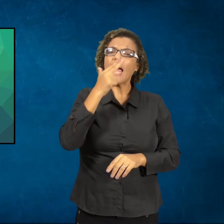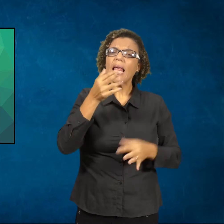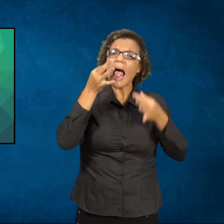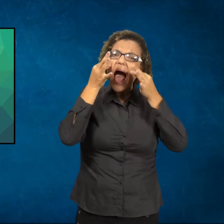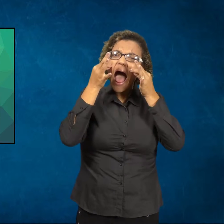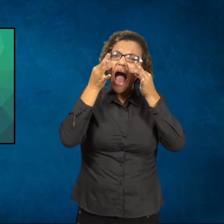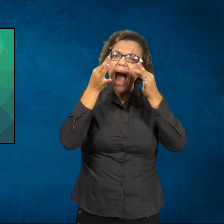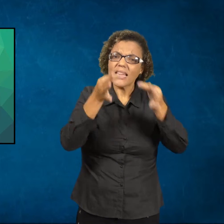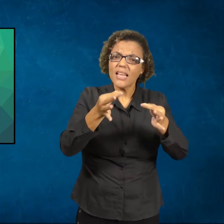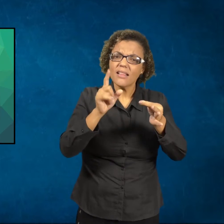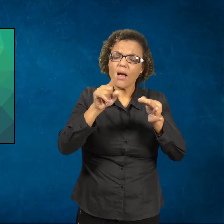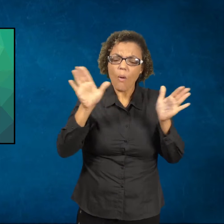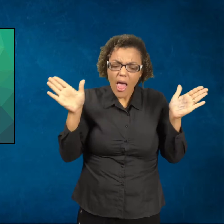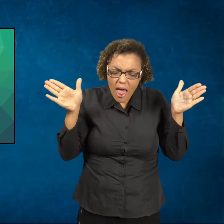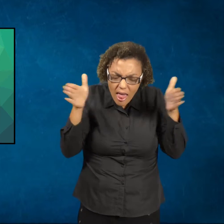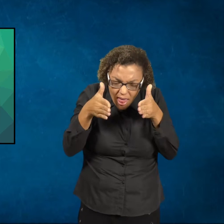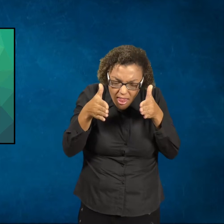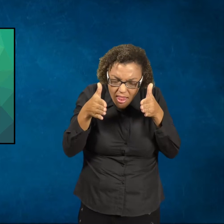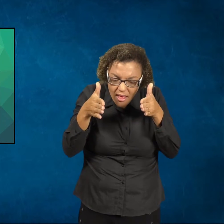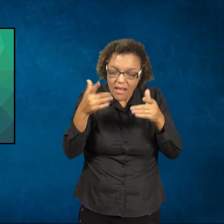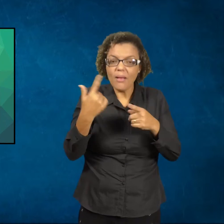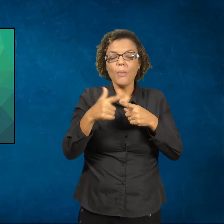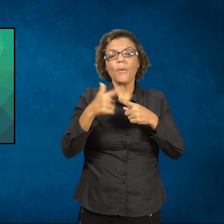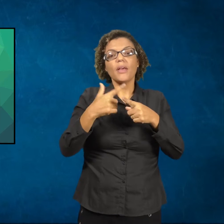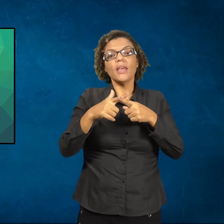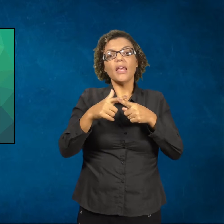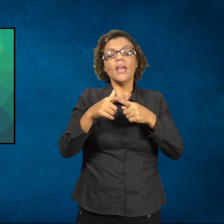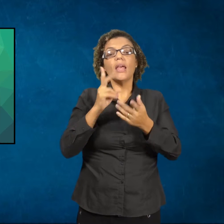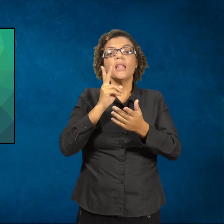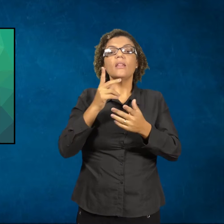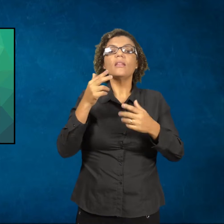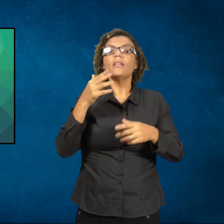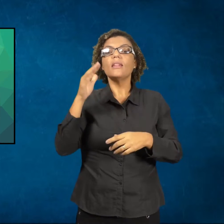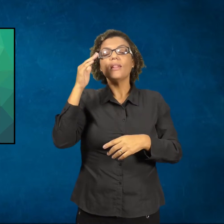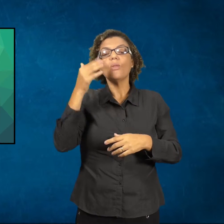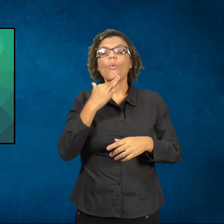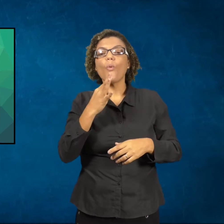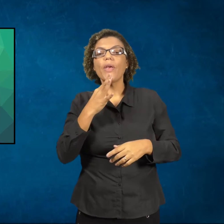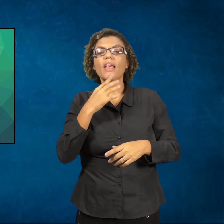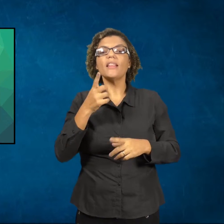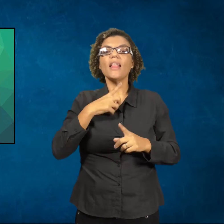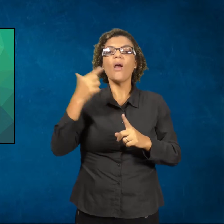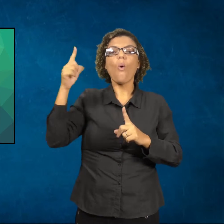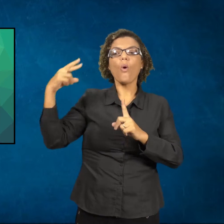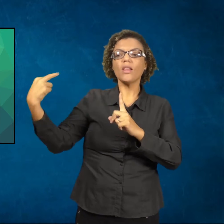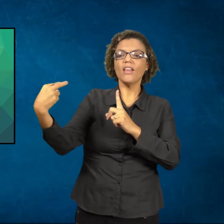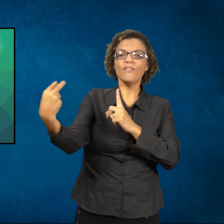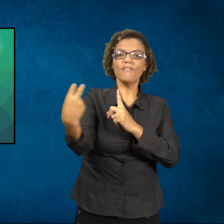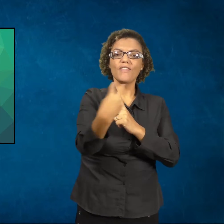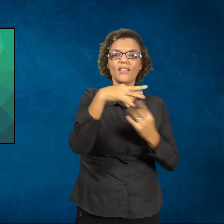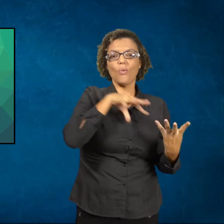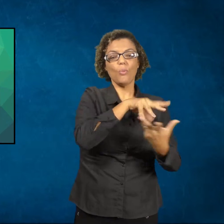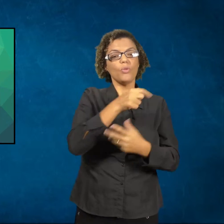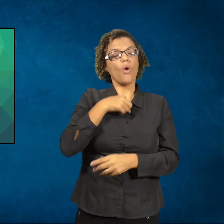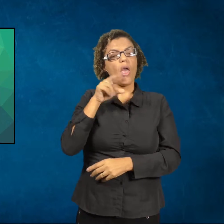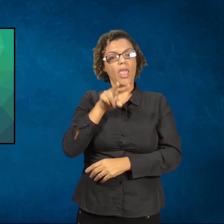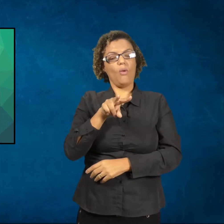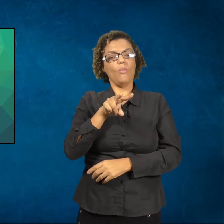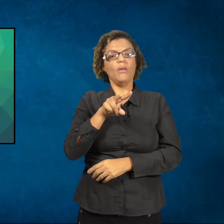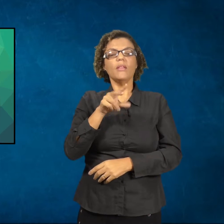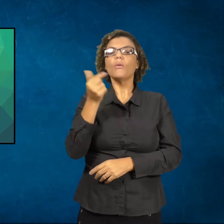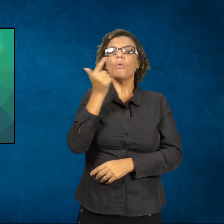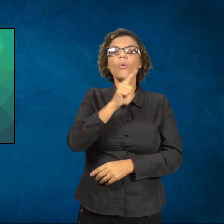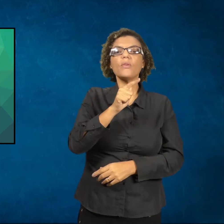é pensado sempre a partir de si. Por isso elas não dão conta de fazer algum tipo de transição de